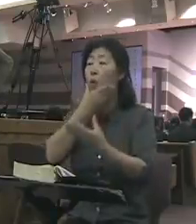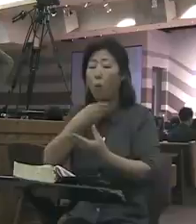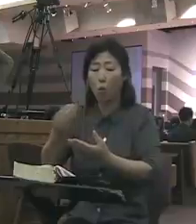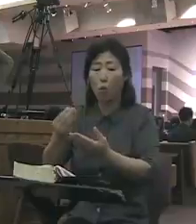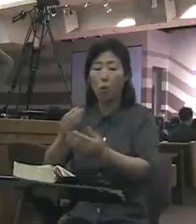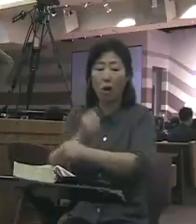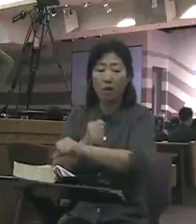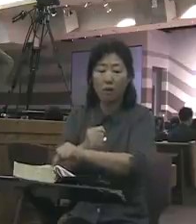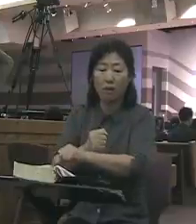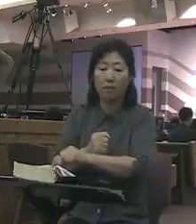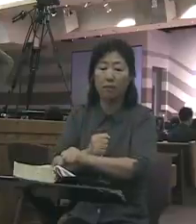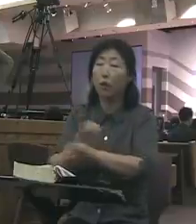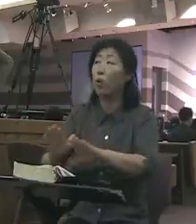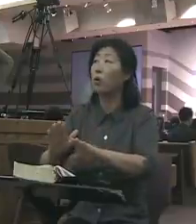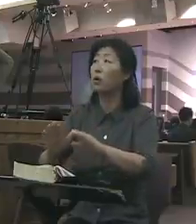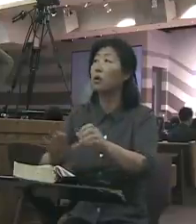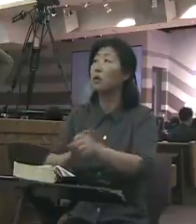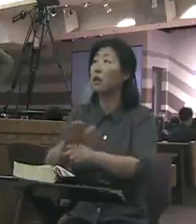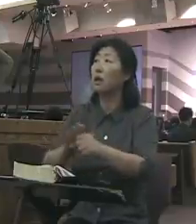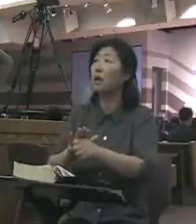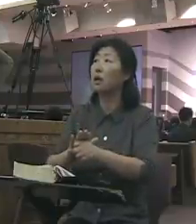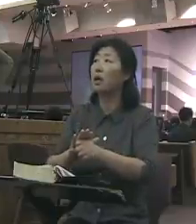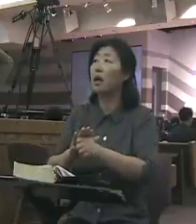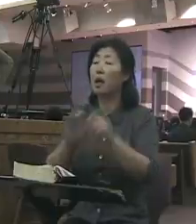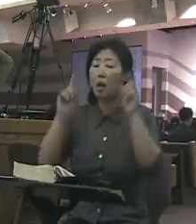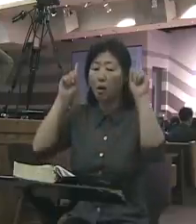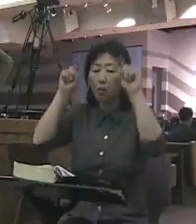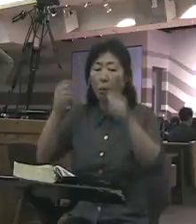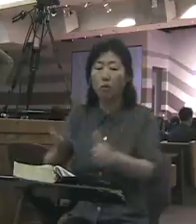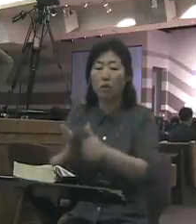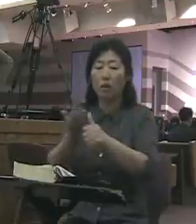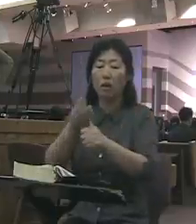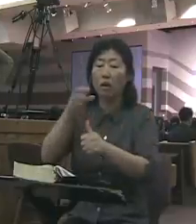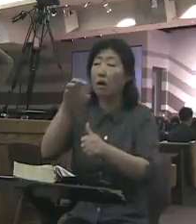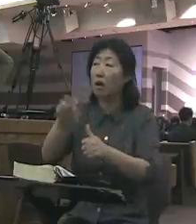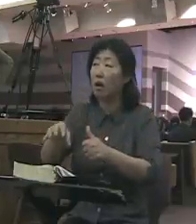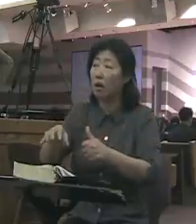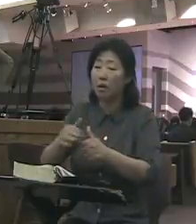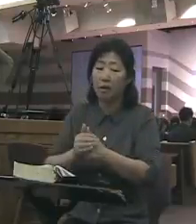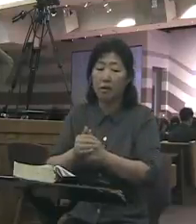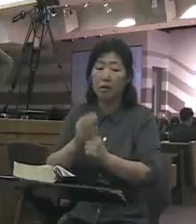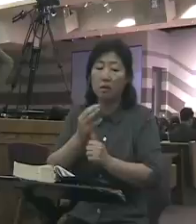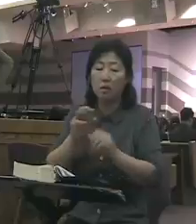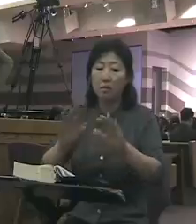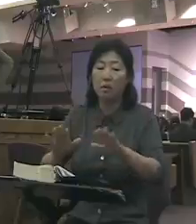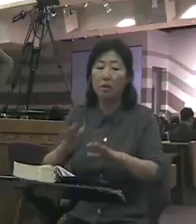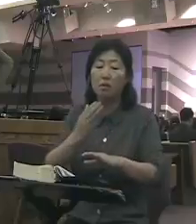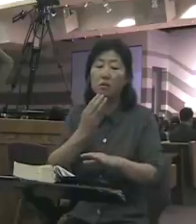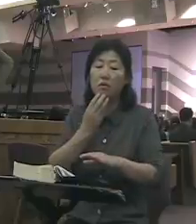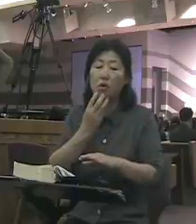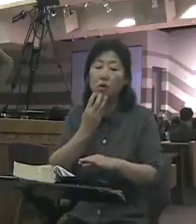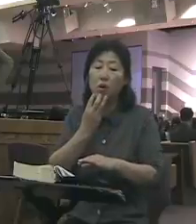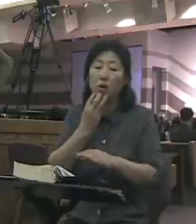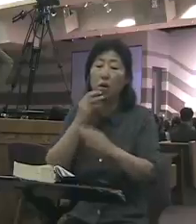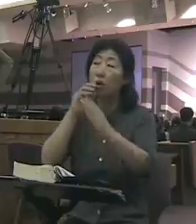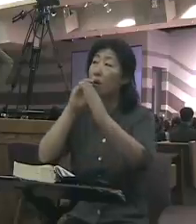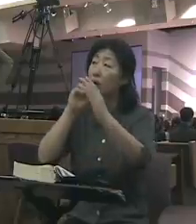제가 오늘 사랑의 목장에도 잠시 언급했지만 이번에 그 서울에 들려서 다른 사역도